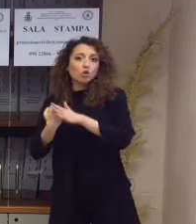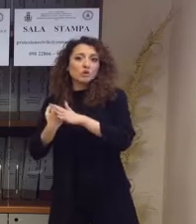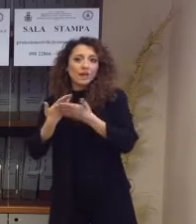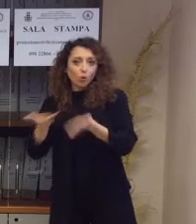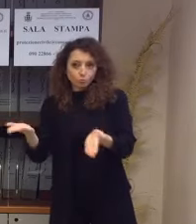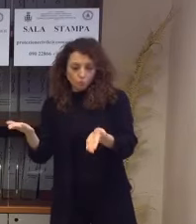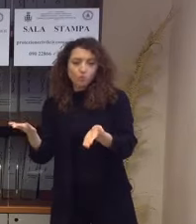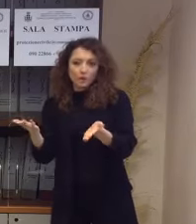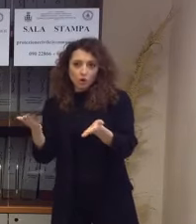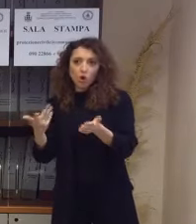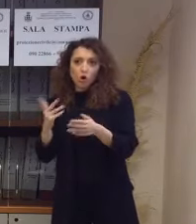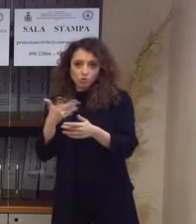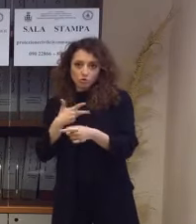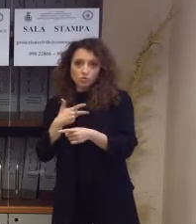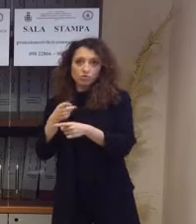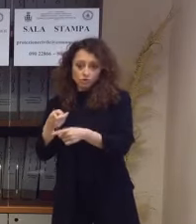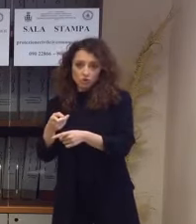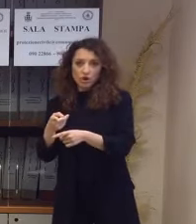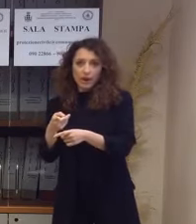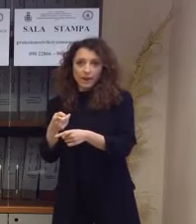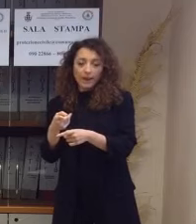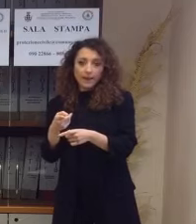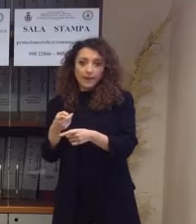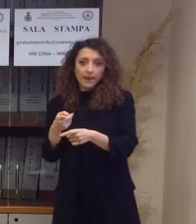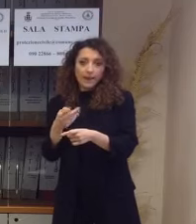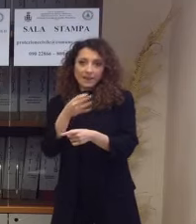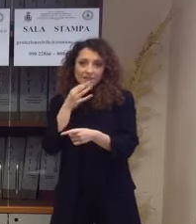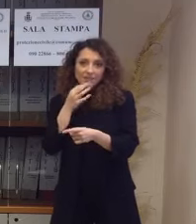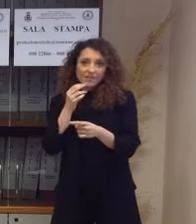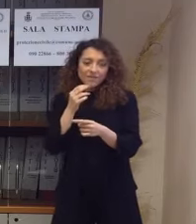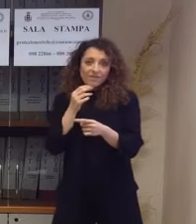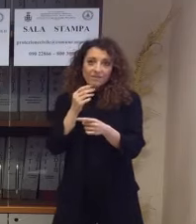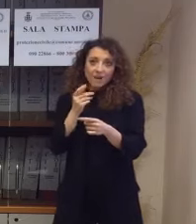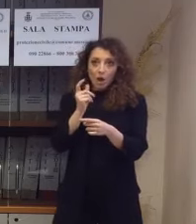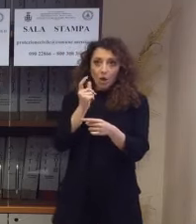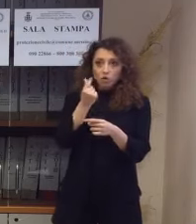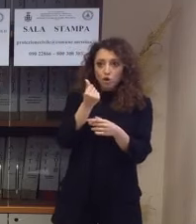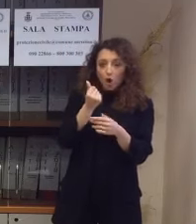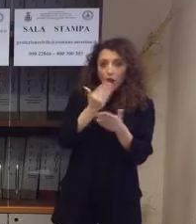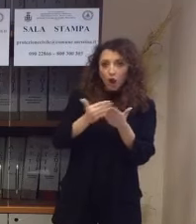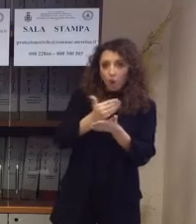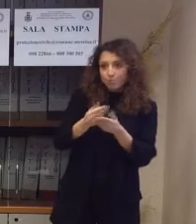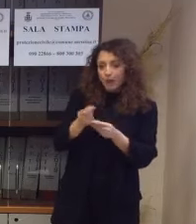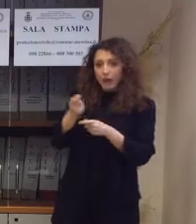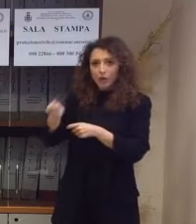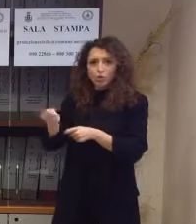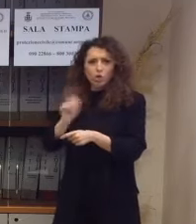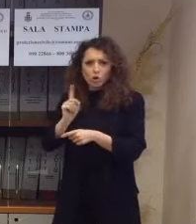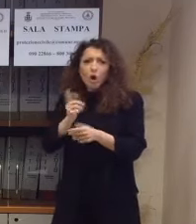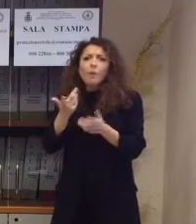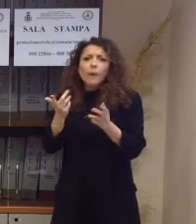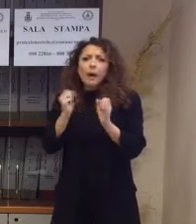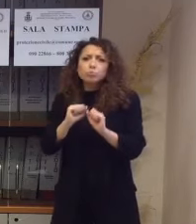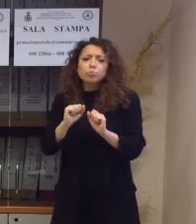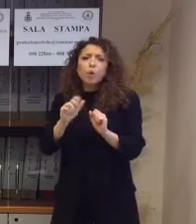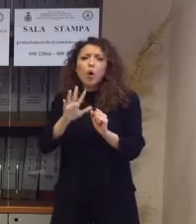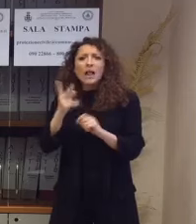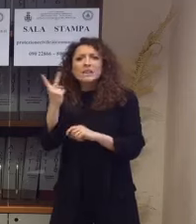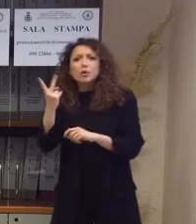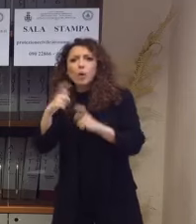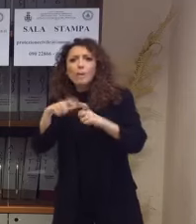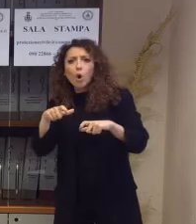andremo a verificare, e quindi magari andranno, non prenderanno nulla con questo aiuto, ma potranno partecipare alle altre, agli altri due visit,